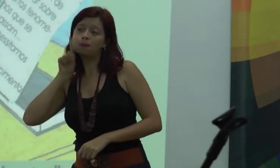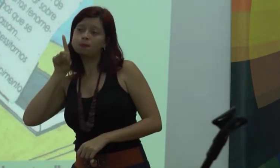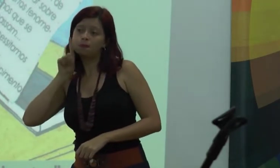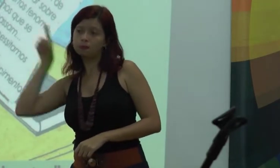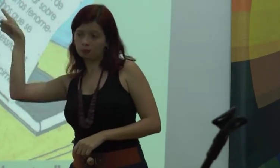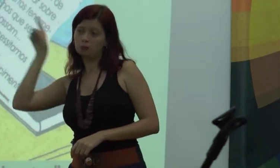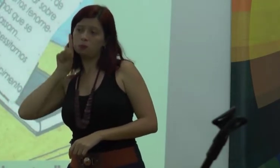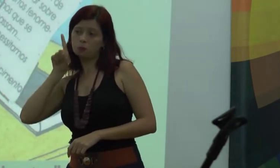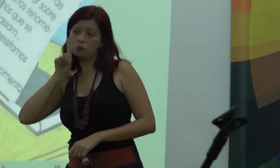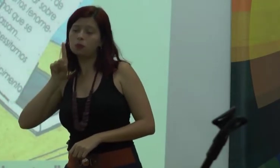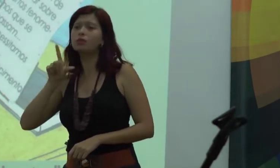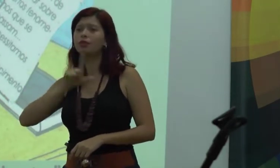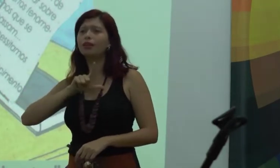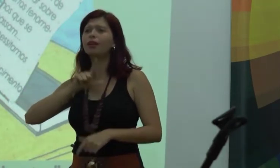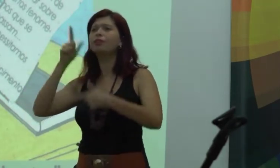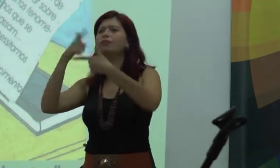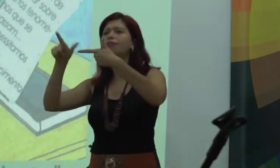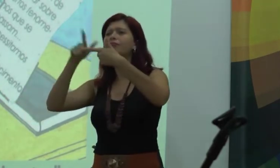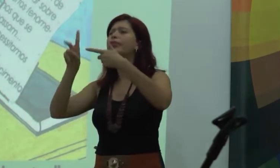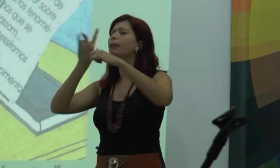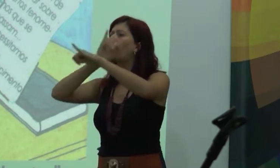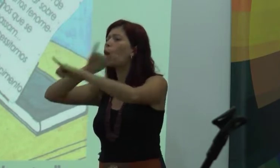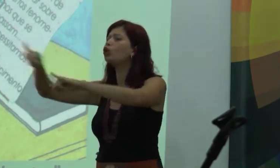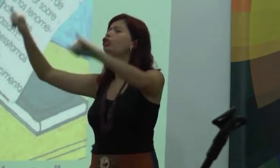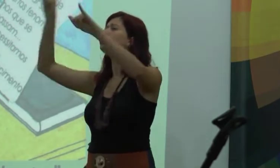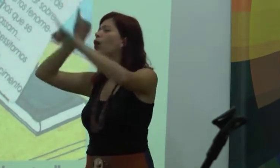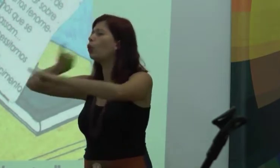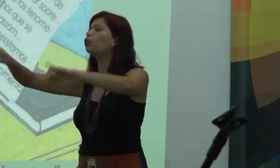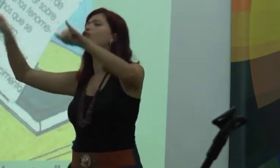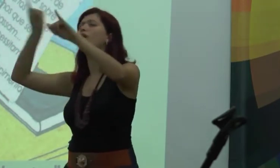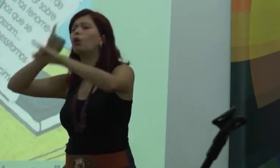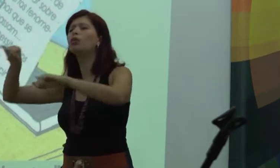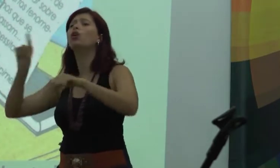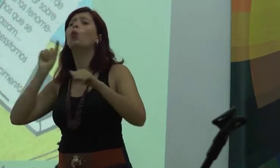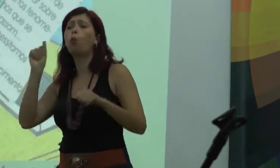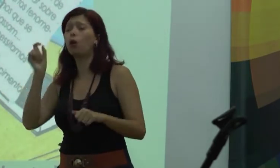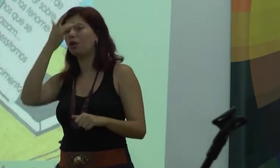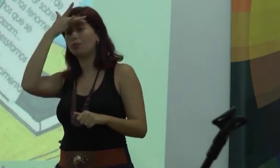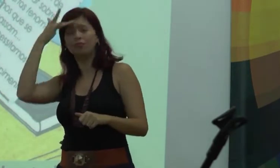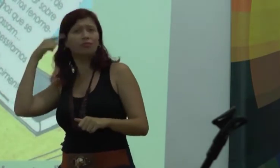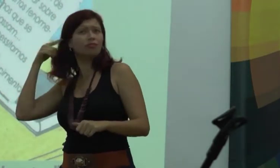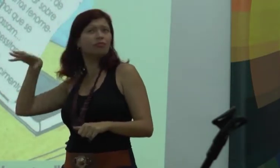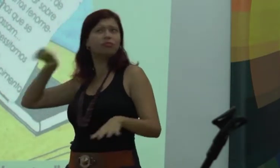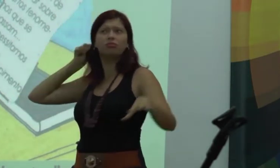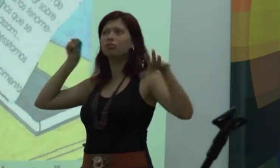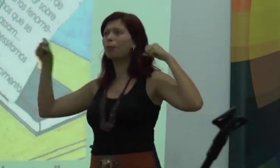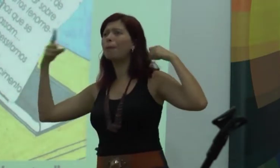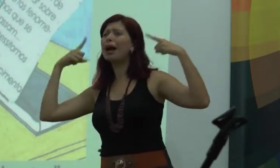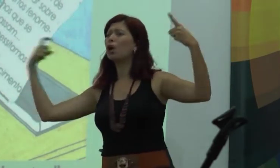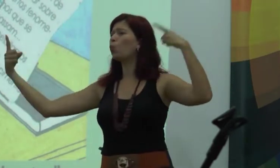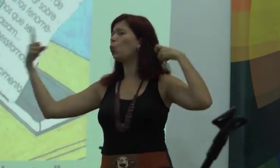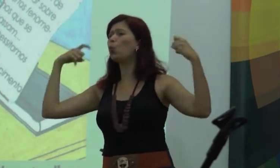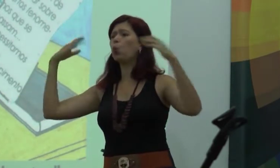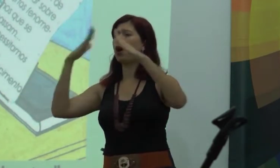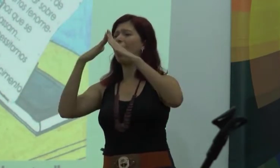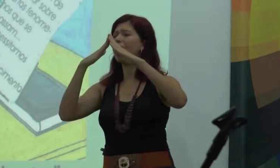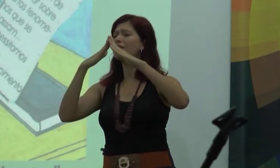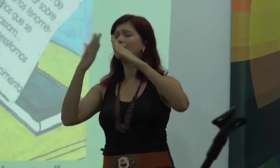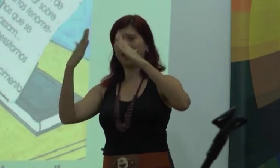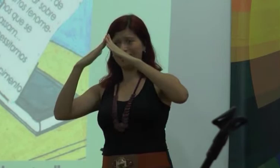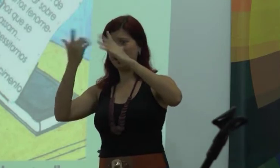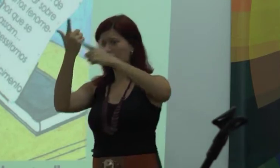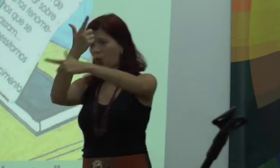e lá nos Estados Unidos teve um problema na divulgação, algumas